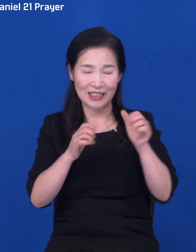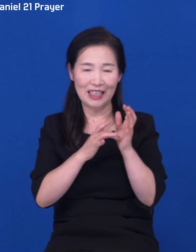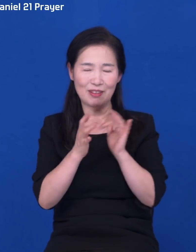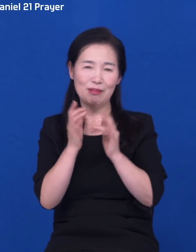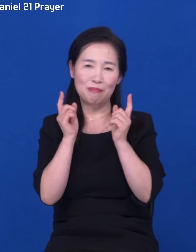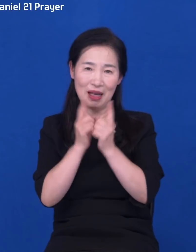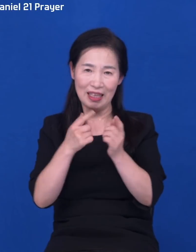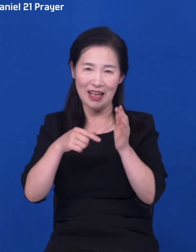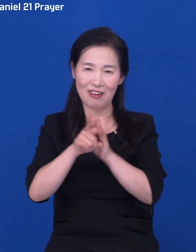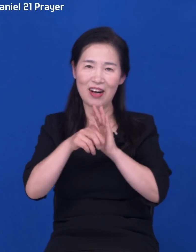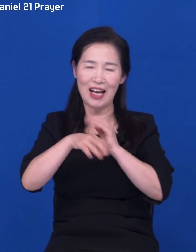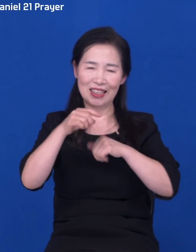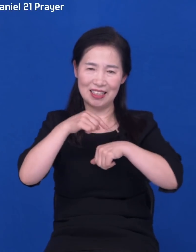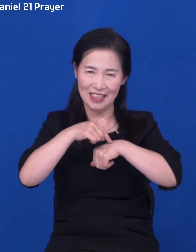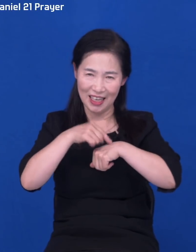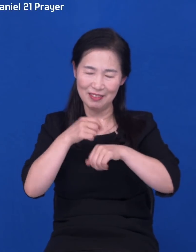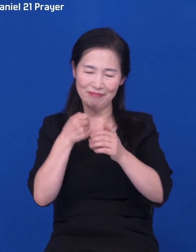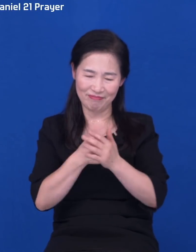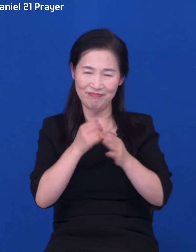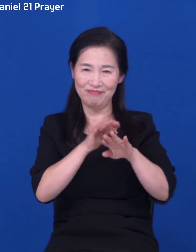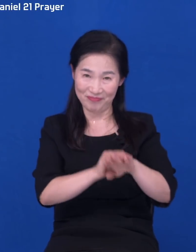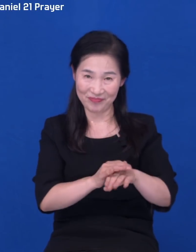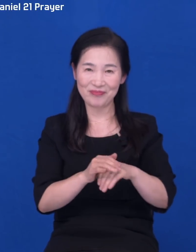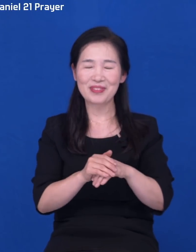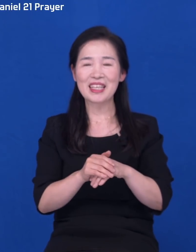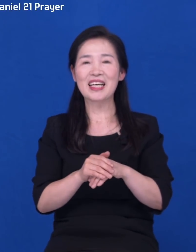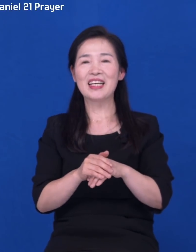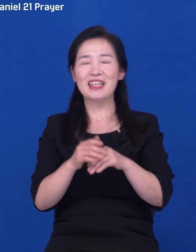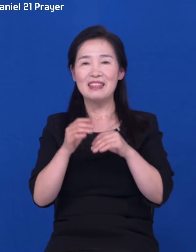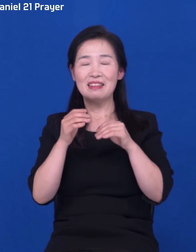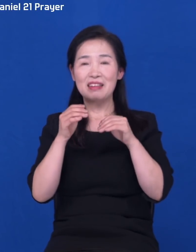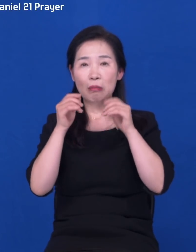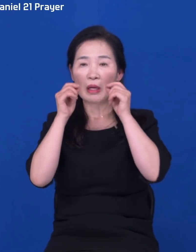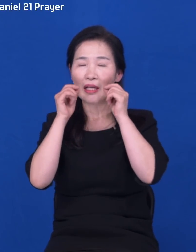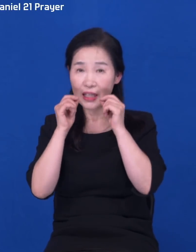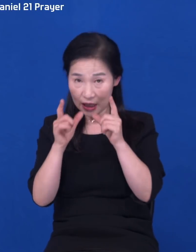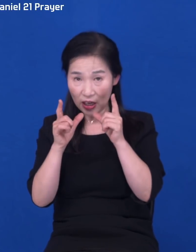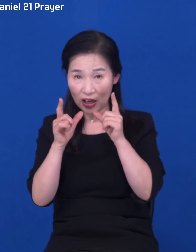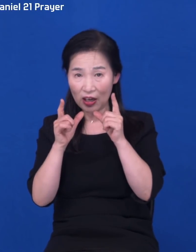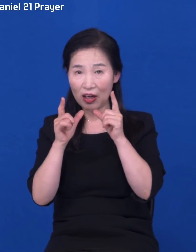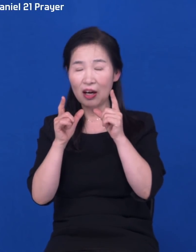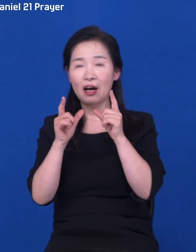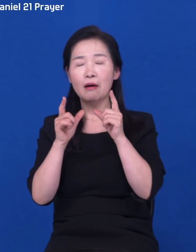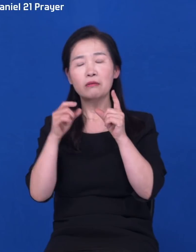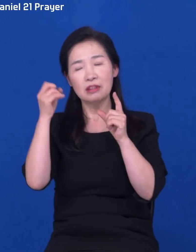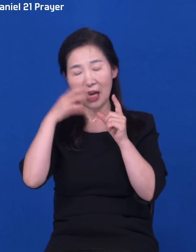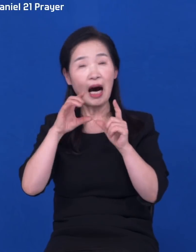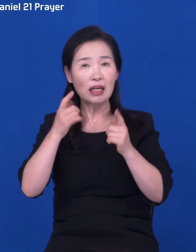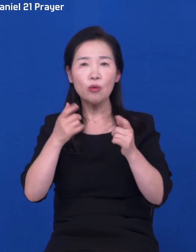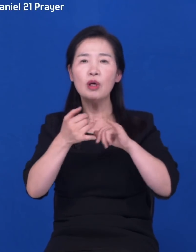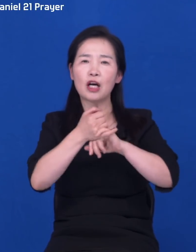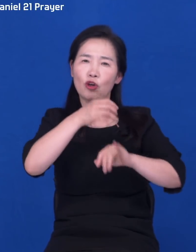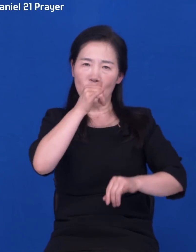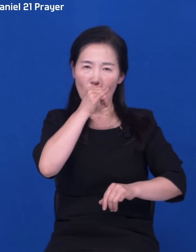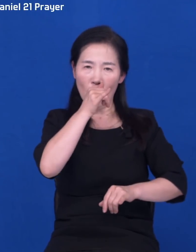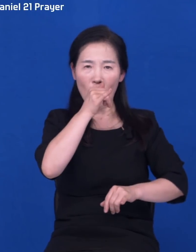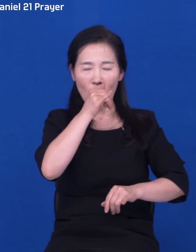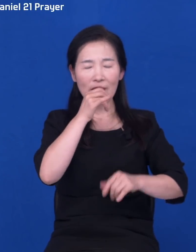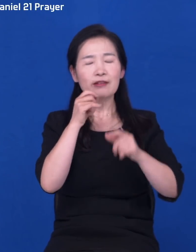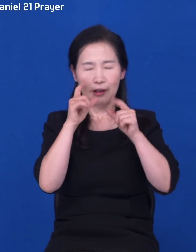시간 이렇게 정해놓자. 그래서 5시에 새벽 기도 일어나는 게 아니라 약속 있어. 이렇게 정해놓고 5시에 계속